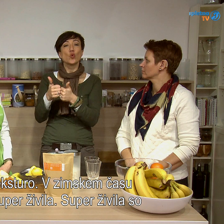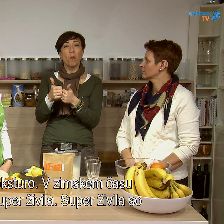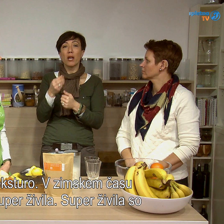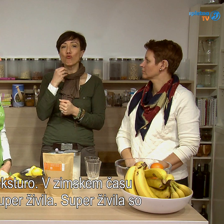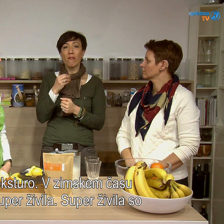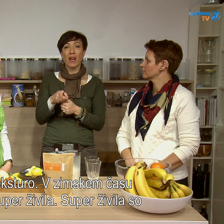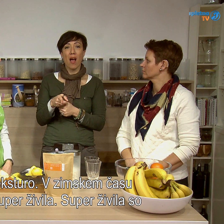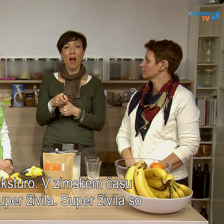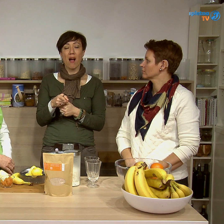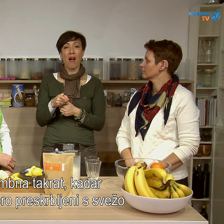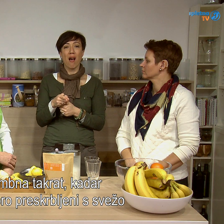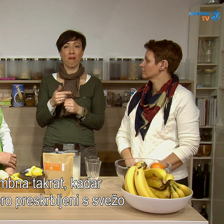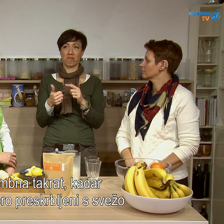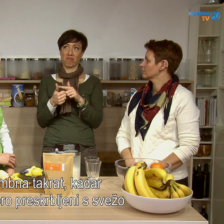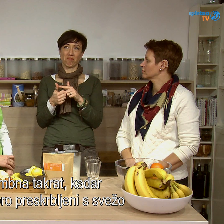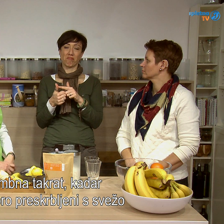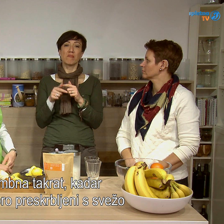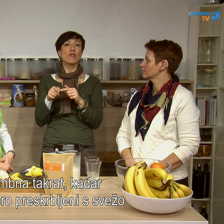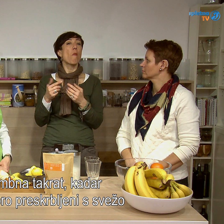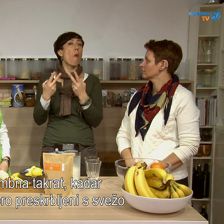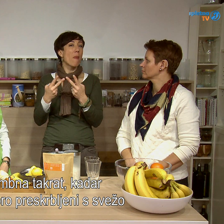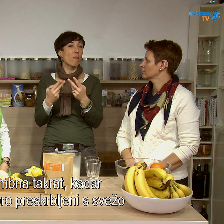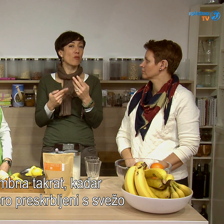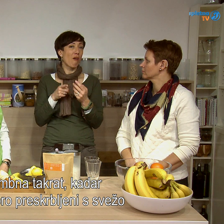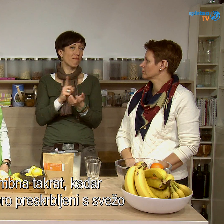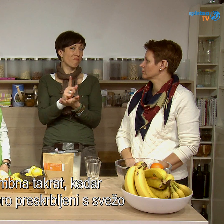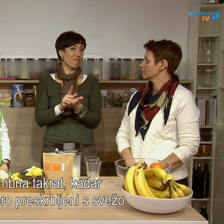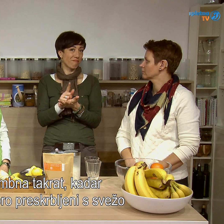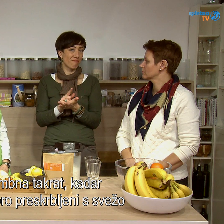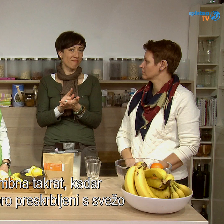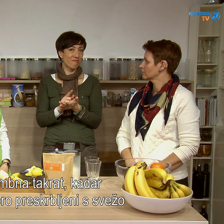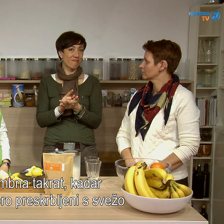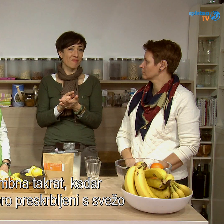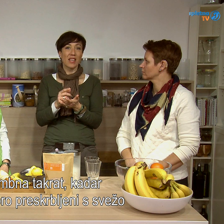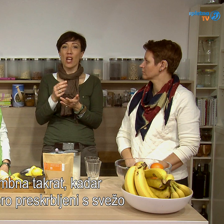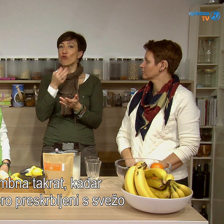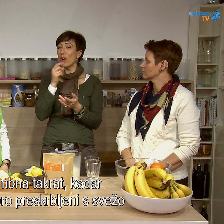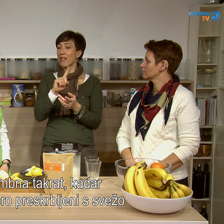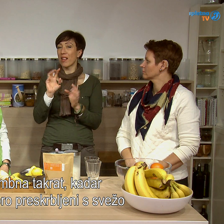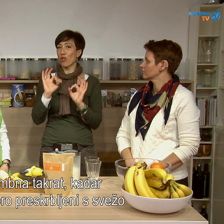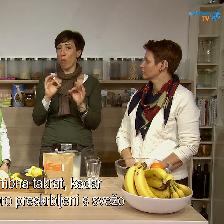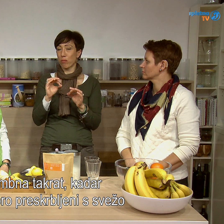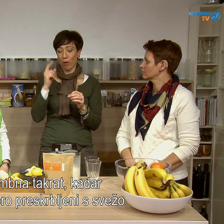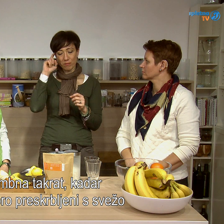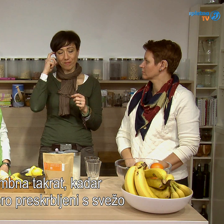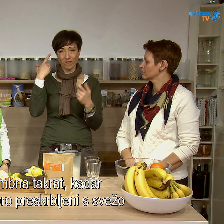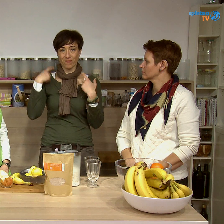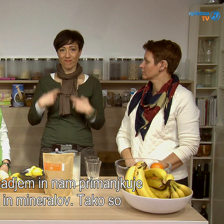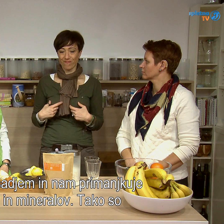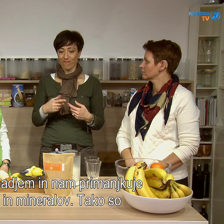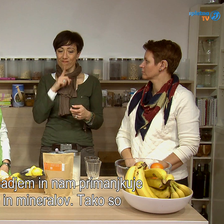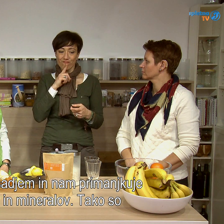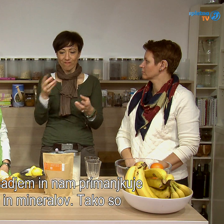Superživila so pomembna takrat, kadar nismo dobro preskrbljeni z